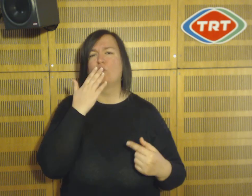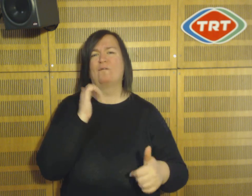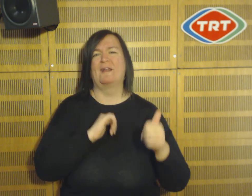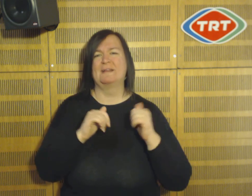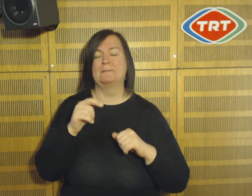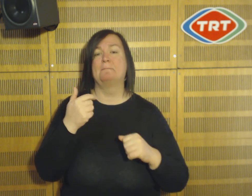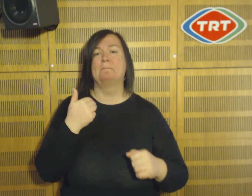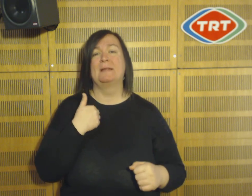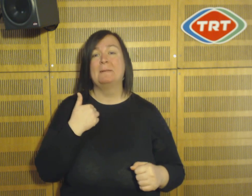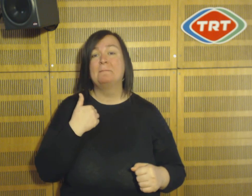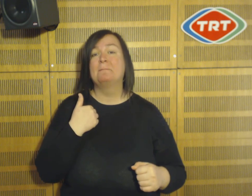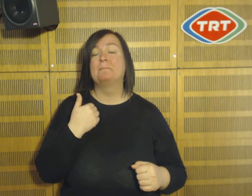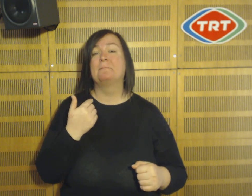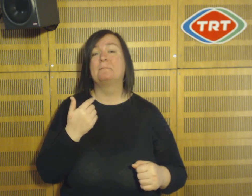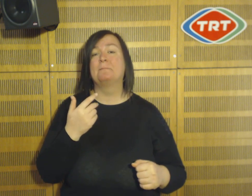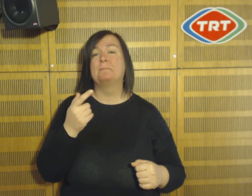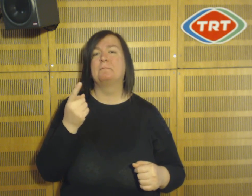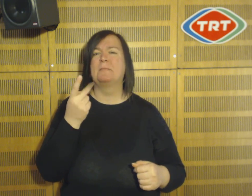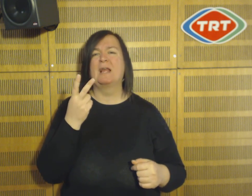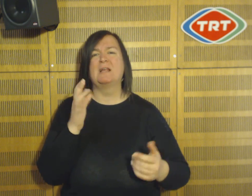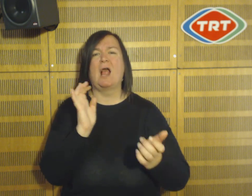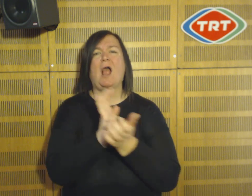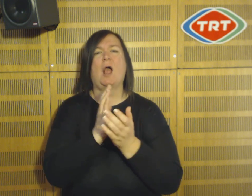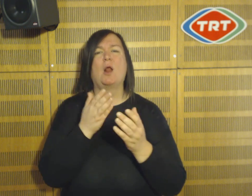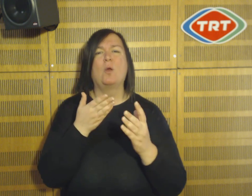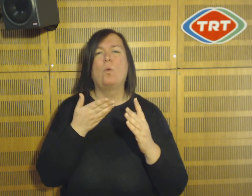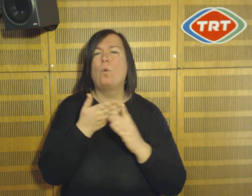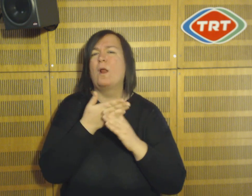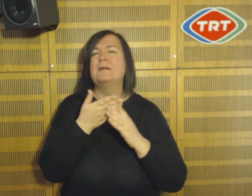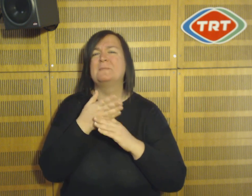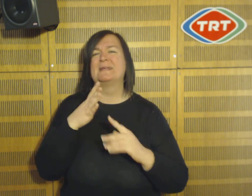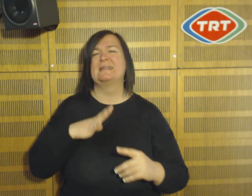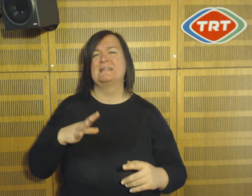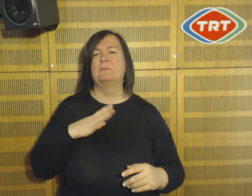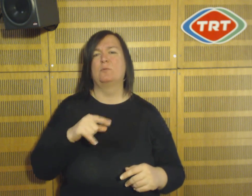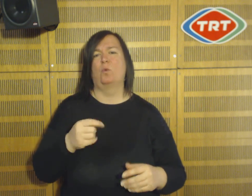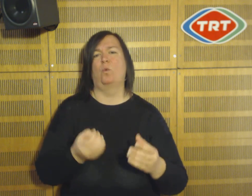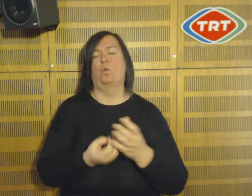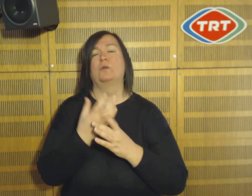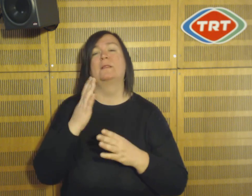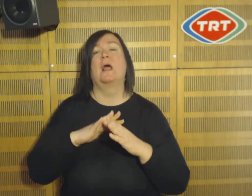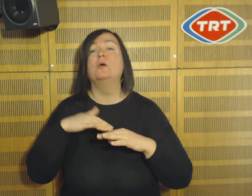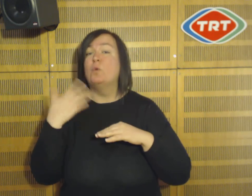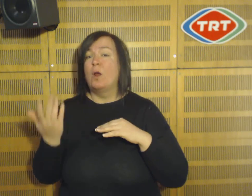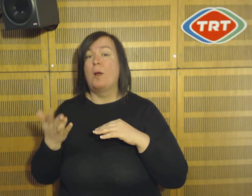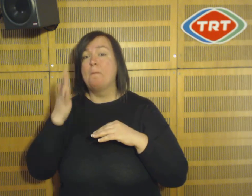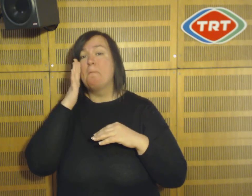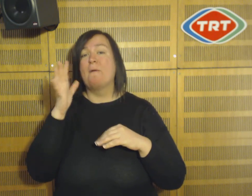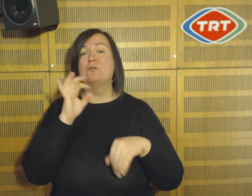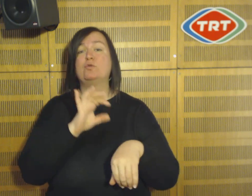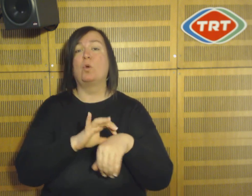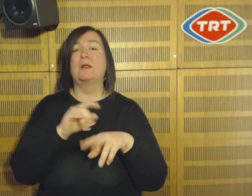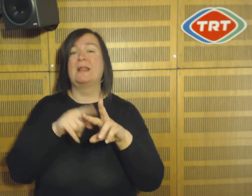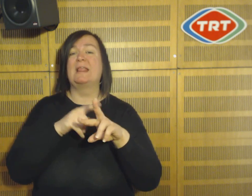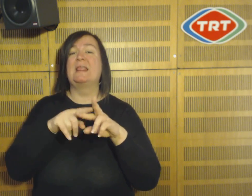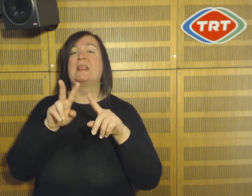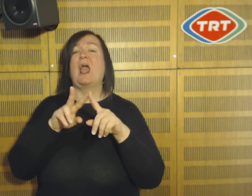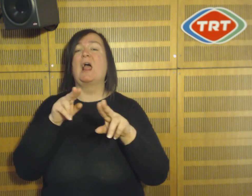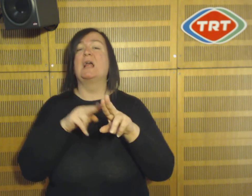ve benim Eee birkaç aileye ulaşma isteğimizle bu eee oluştu daha sonra eee Profesör Doktor Yankı Yazgan ve Doktor Özlem